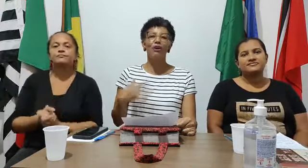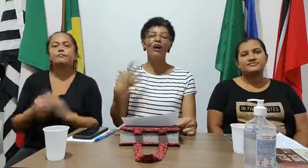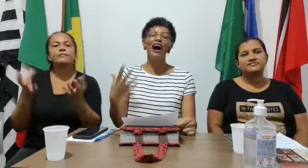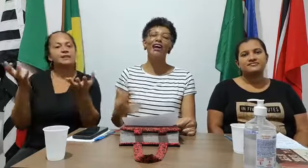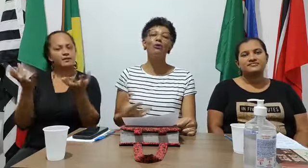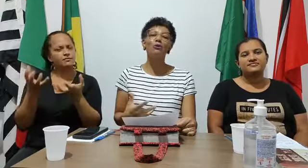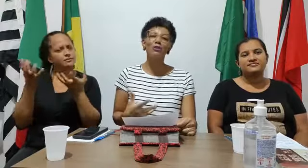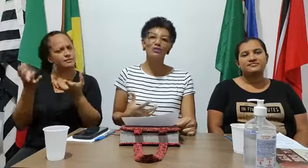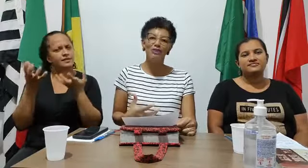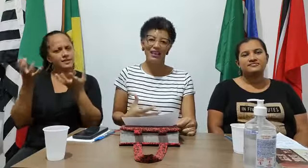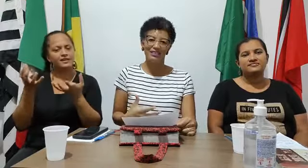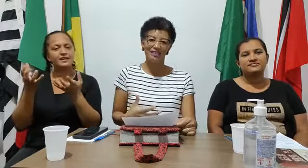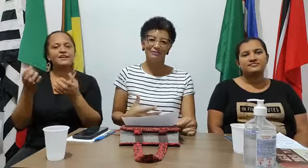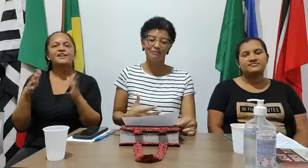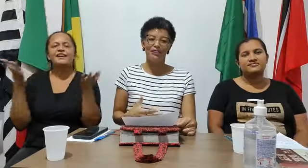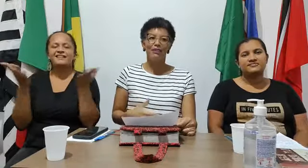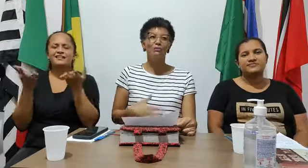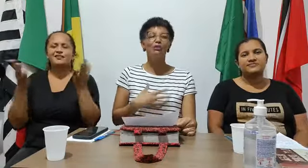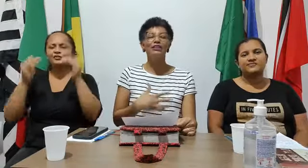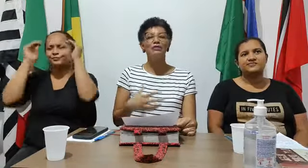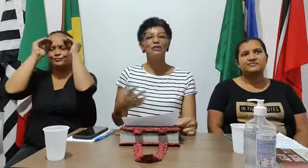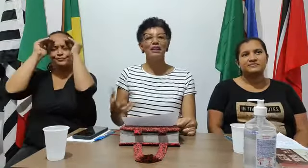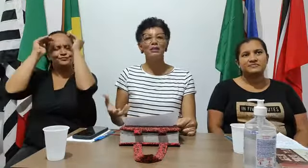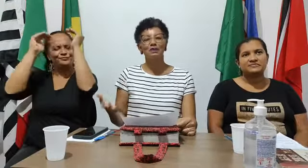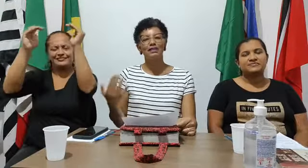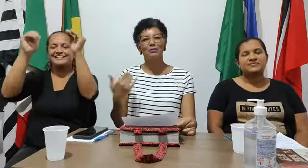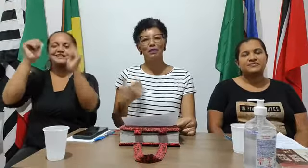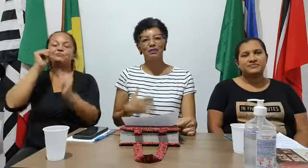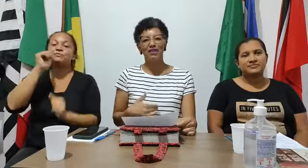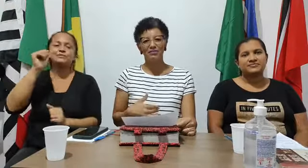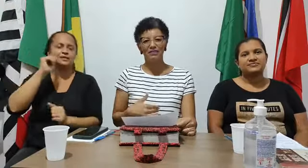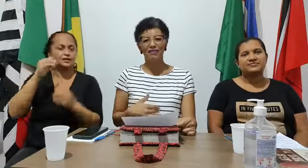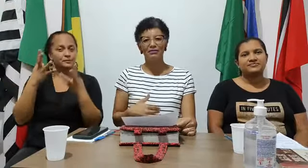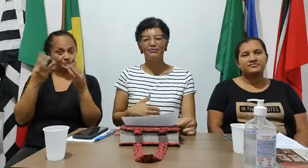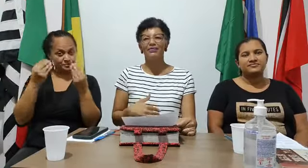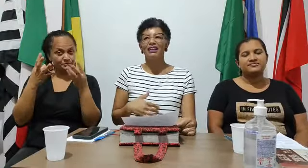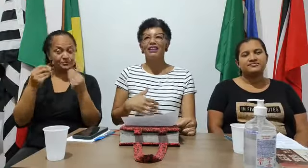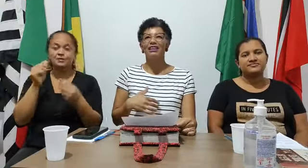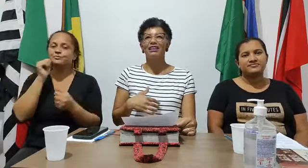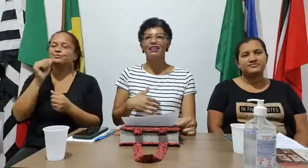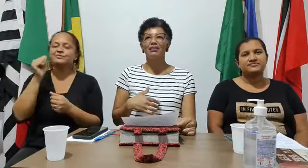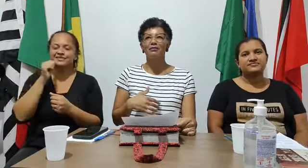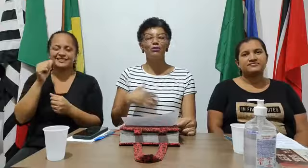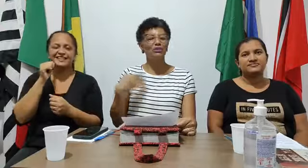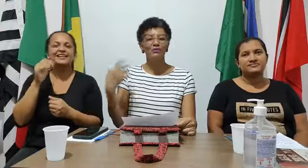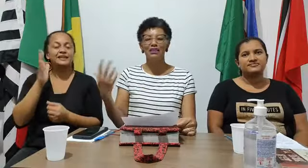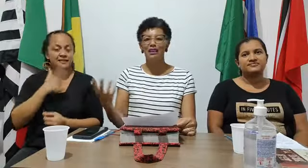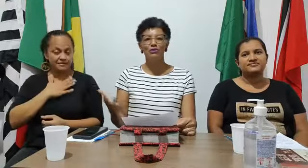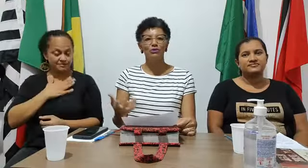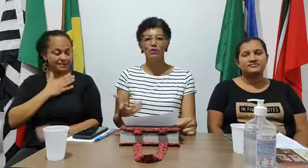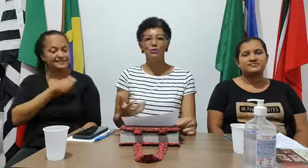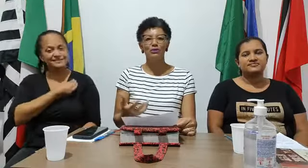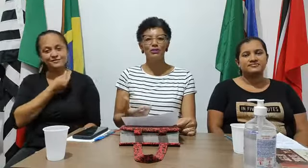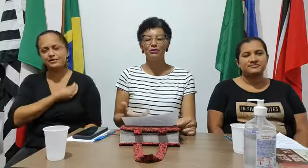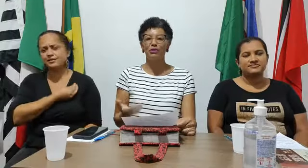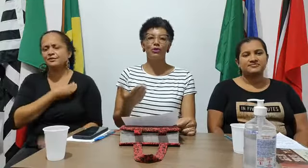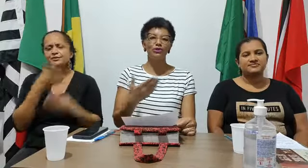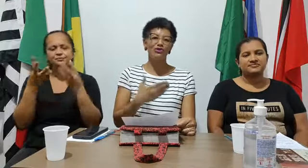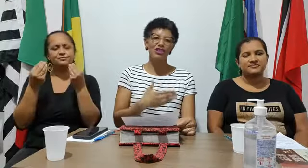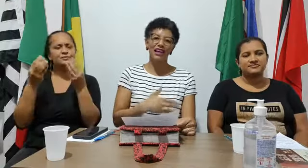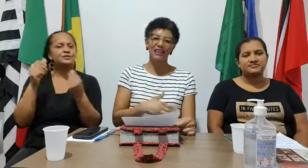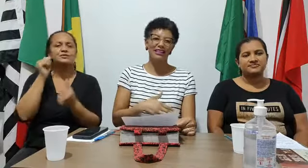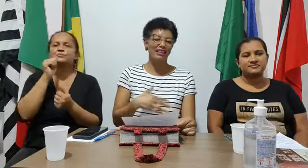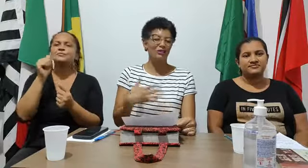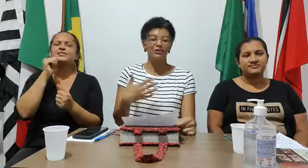e honrar algumas mulheres. Muitas mulheres passaram pela minha vida e muitas mulheres contribuíram,